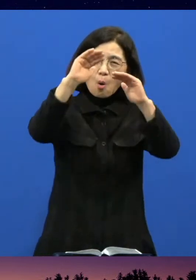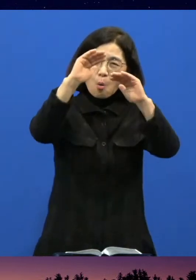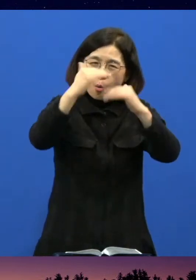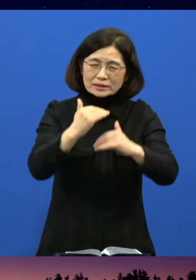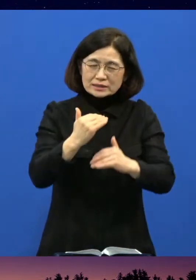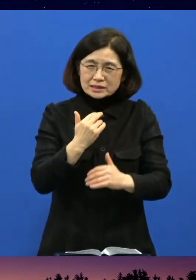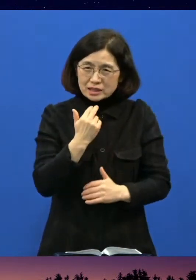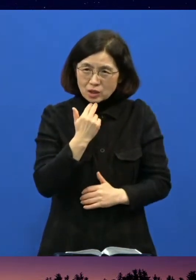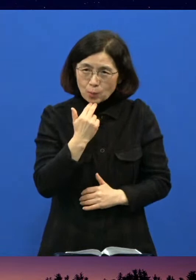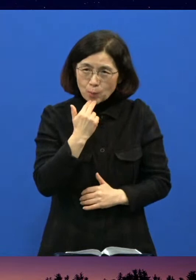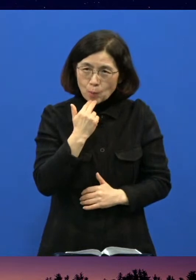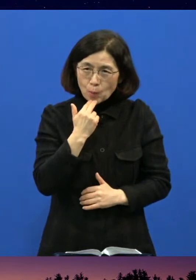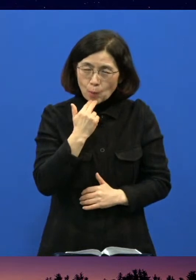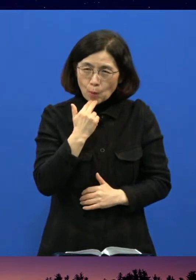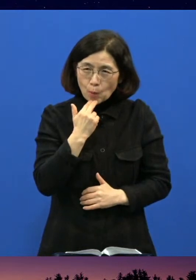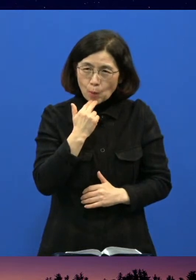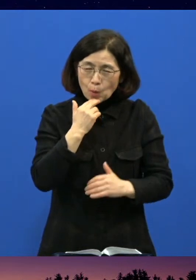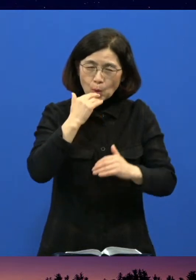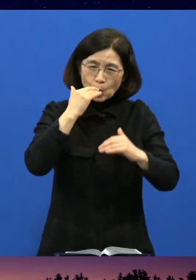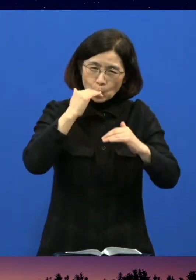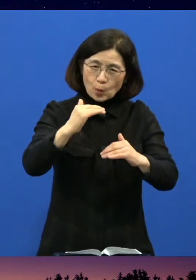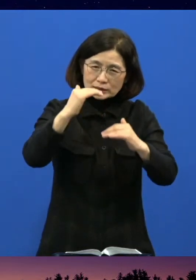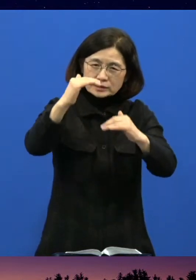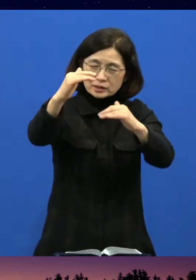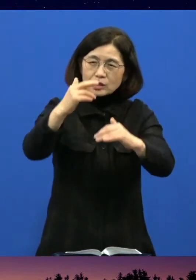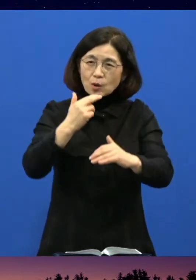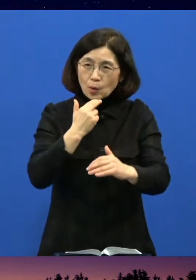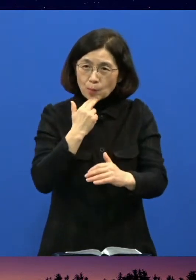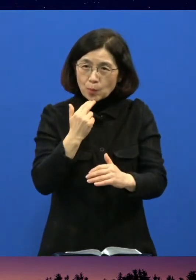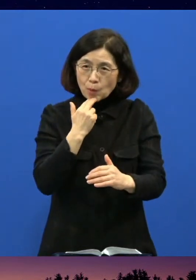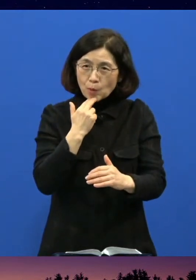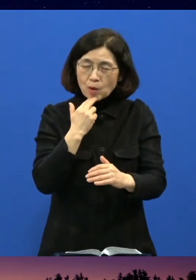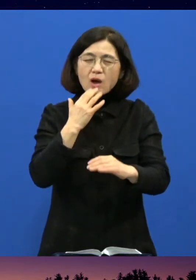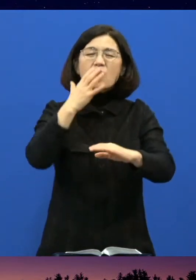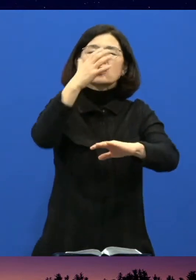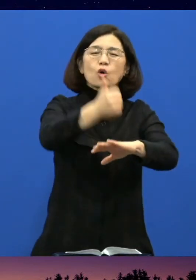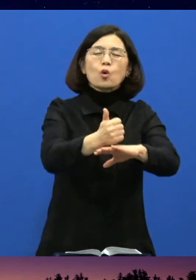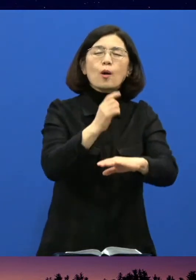결과, 당장에 자기의 배를 채우는 목적주의.